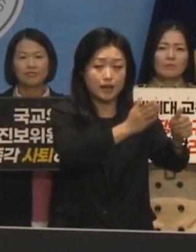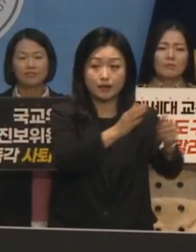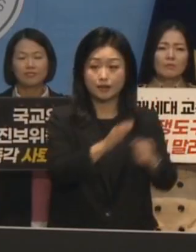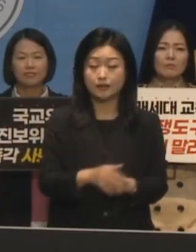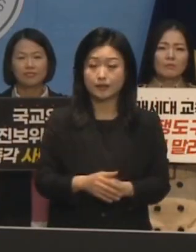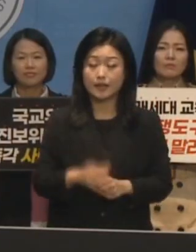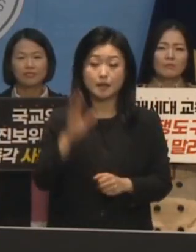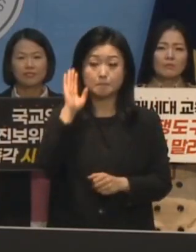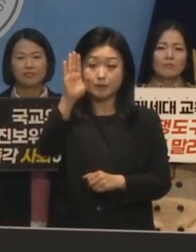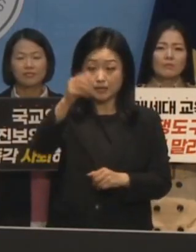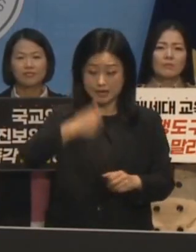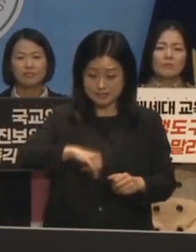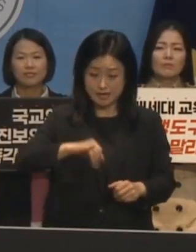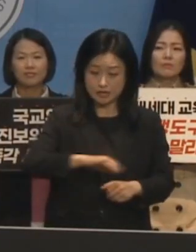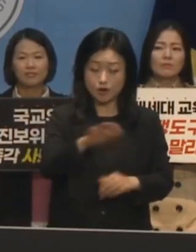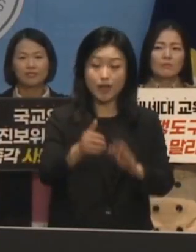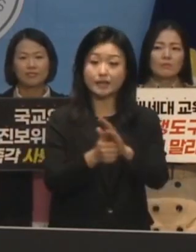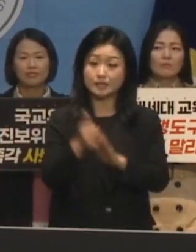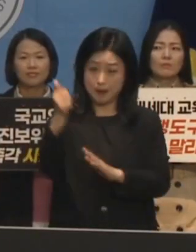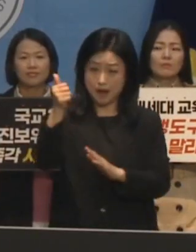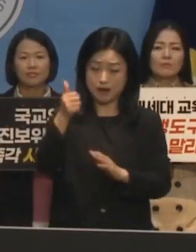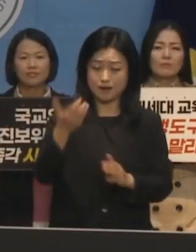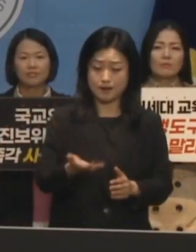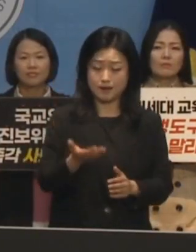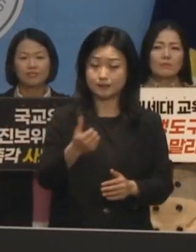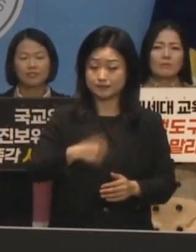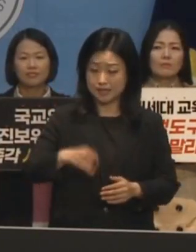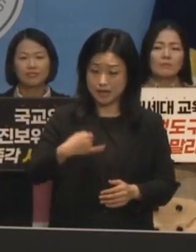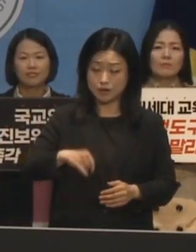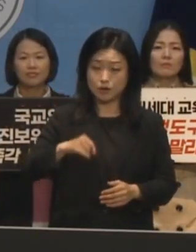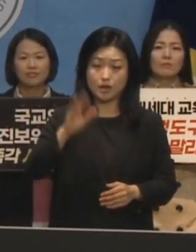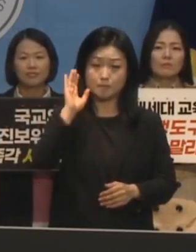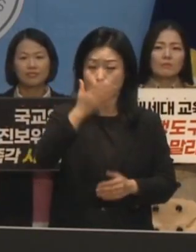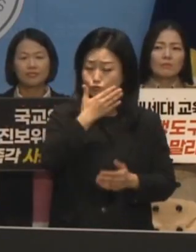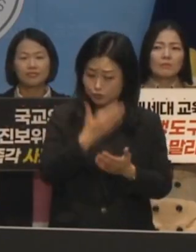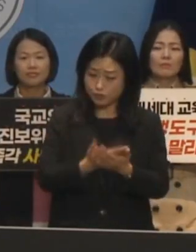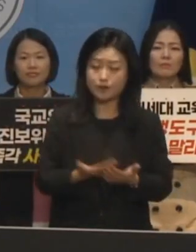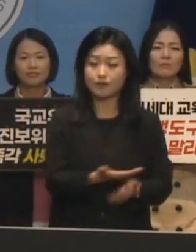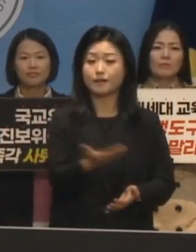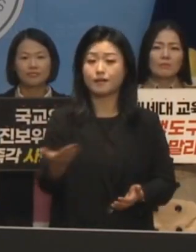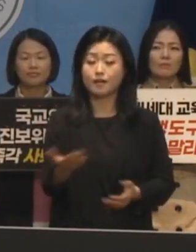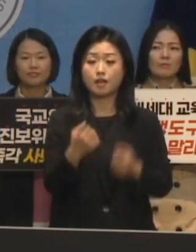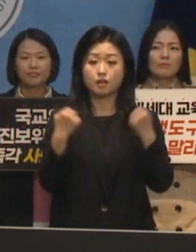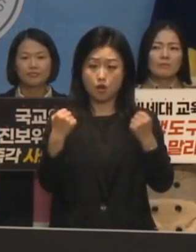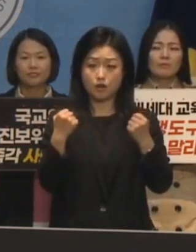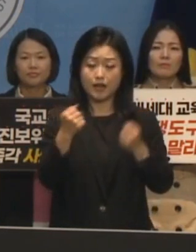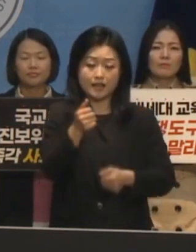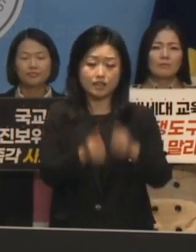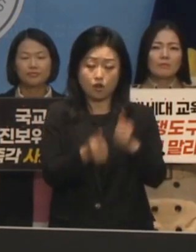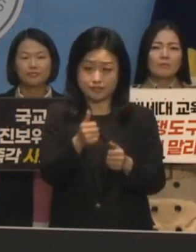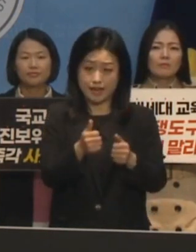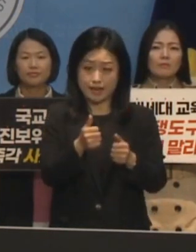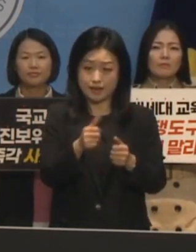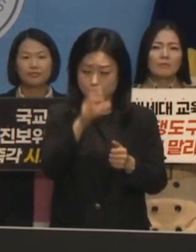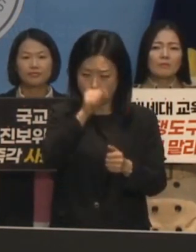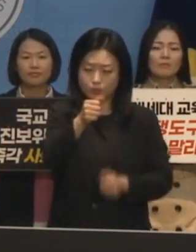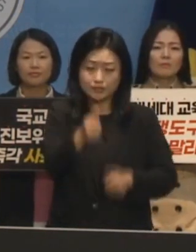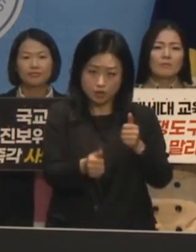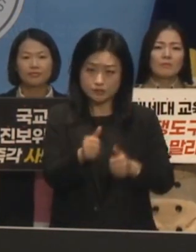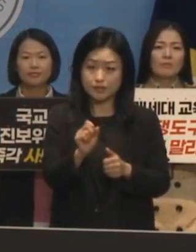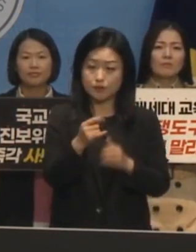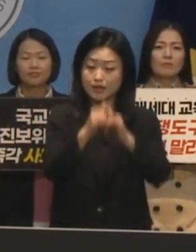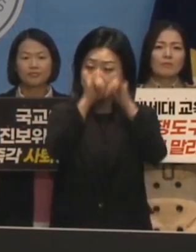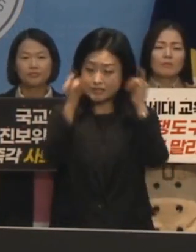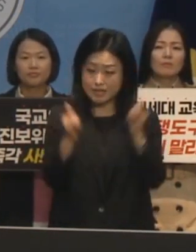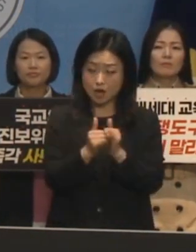이 나라의 미래이며 희망이다. 이러한 미래 시대의 주역으로서 건강한 경쟁을 통해 역량을 갖춘